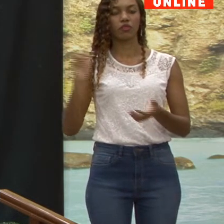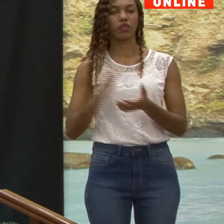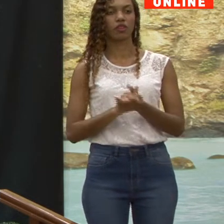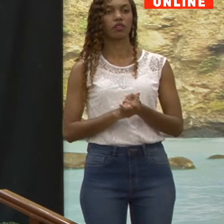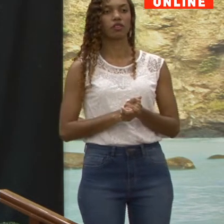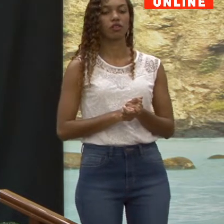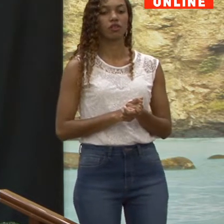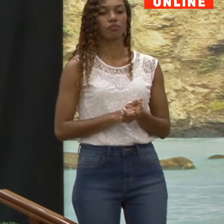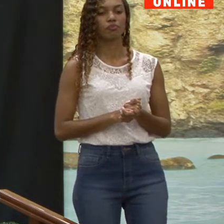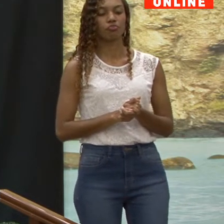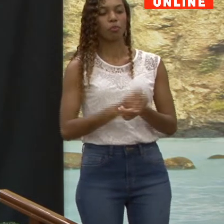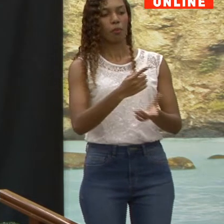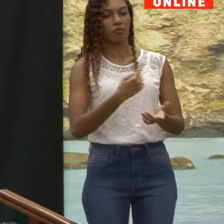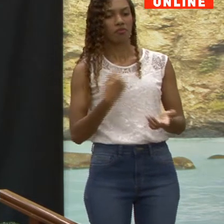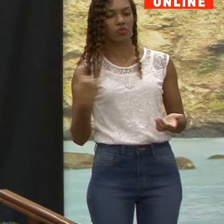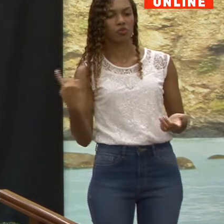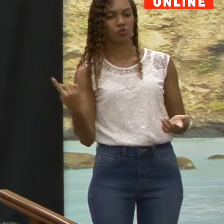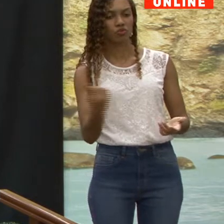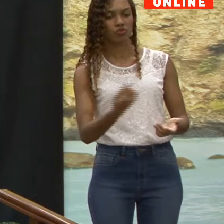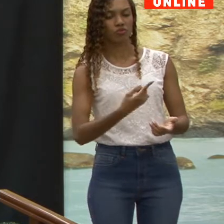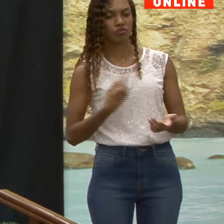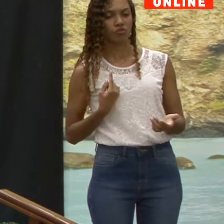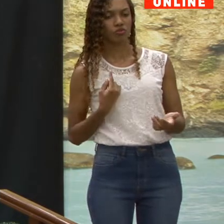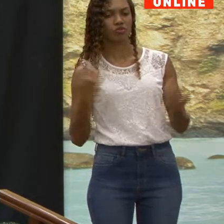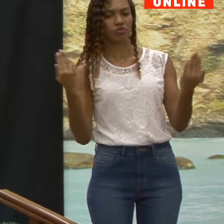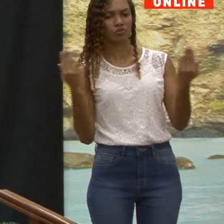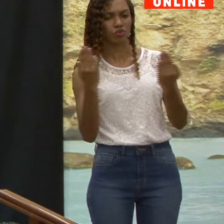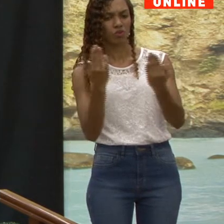nossa nosso tipo de cristianismo,